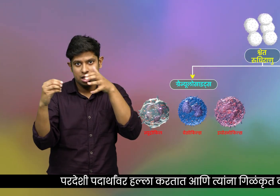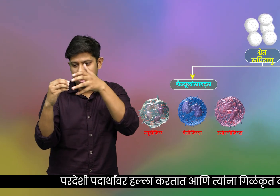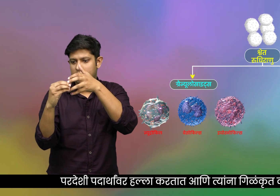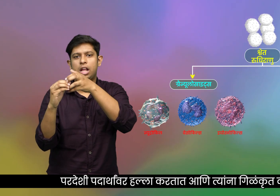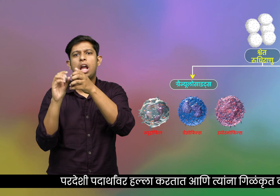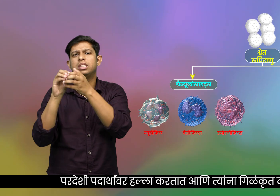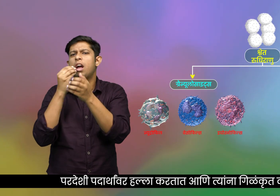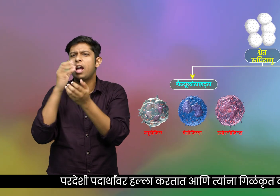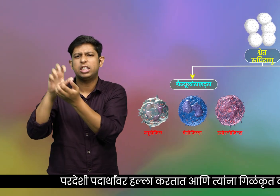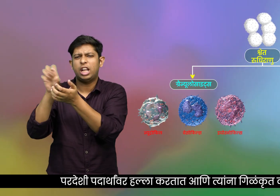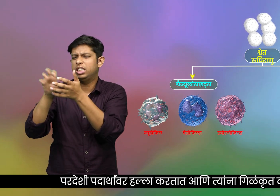करतात.